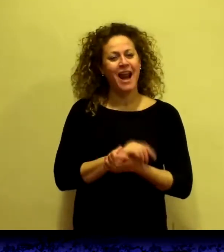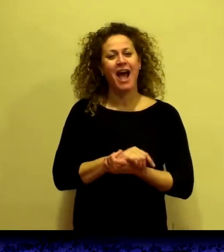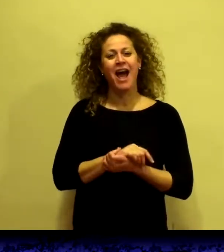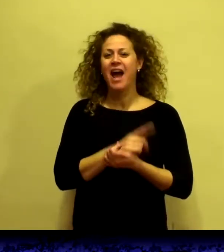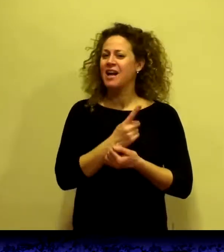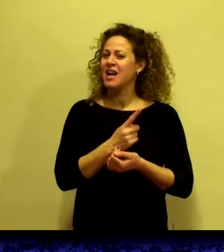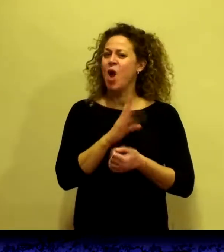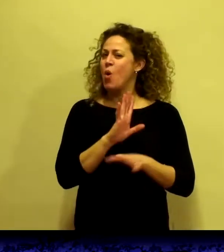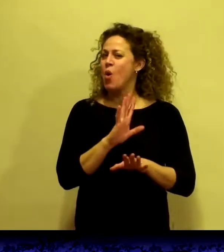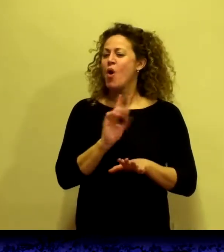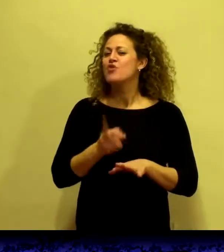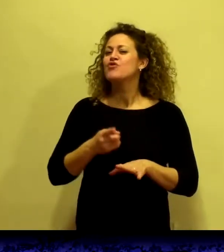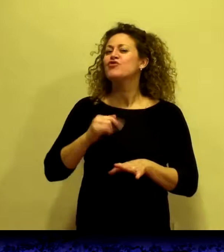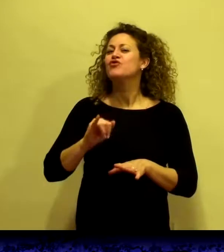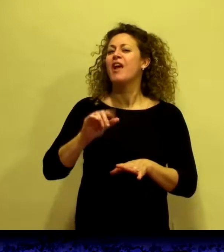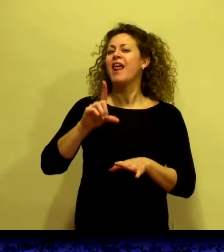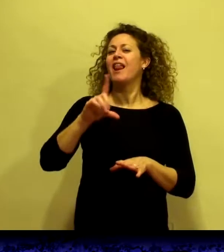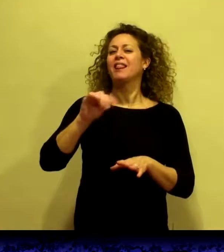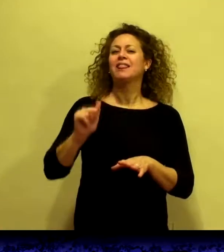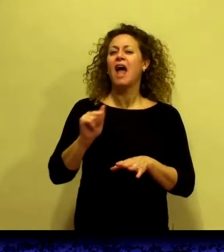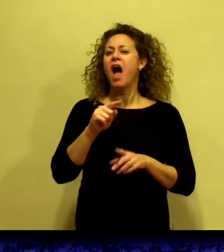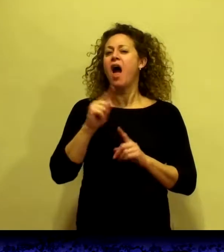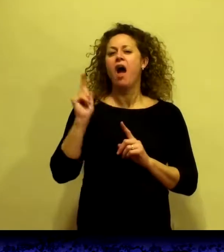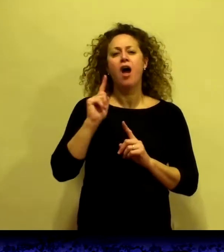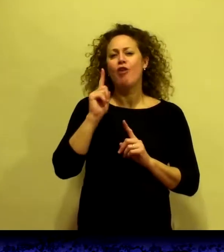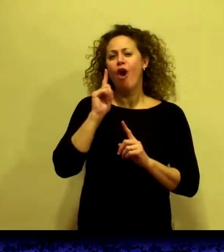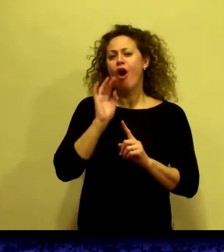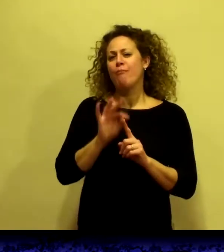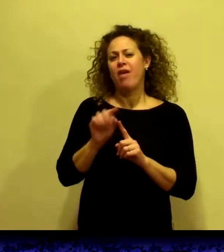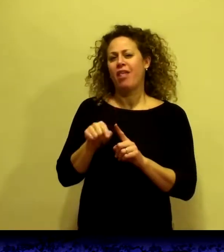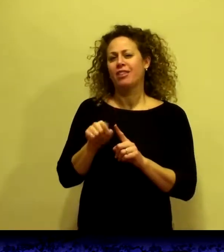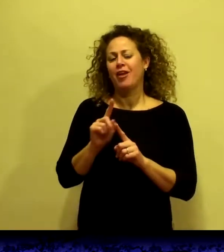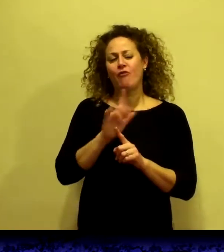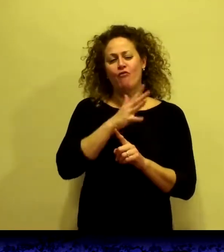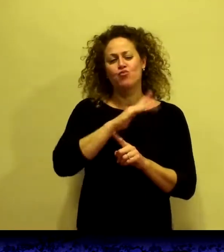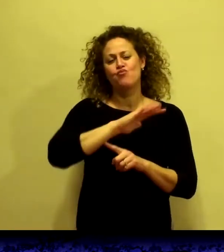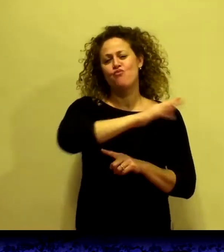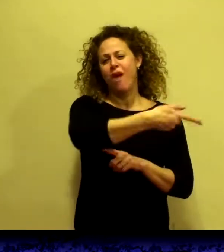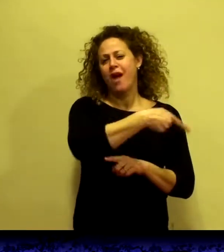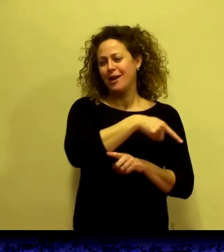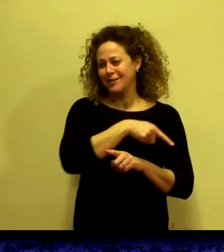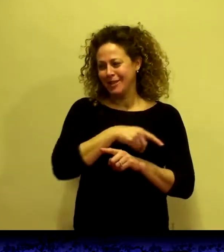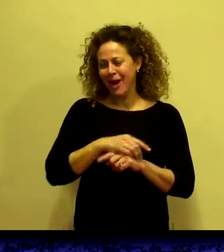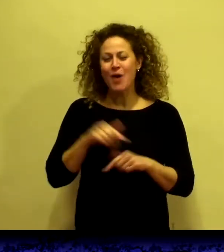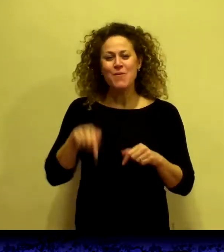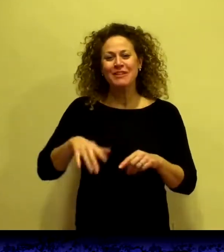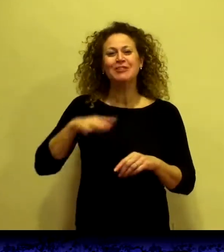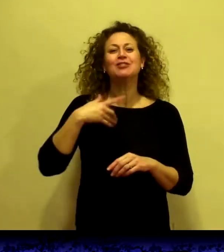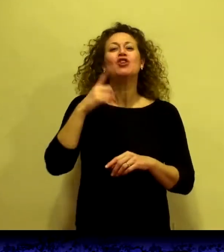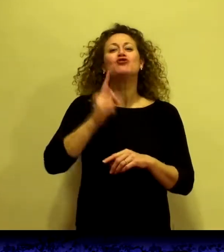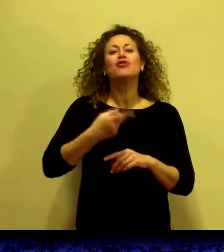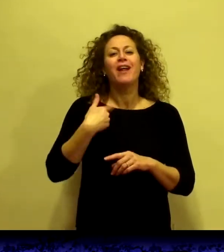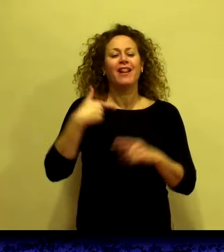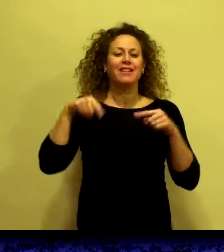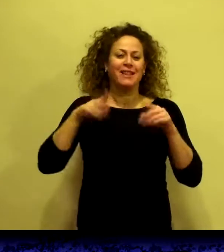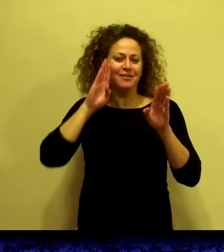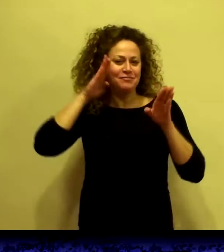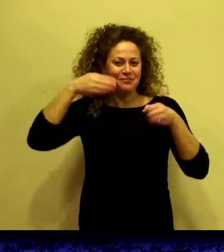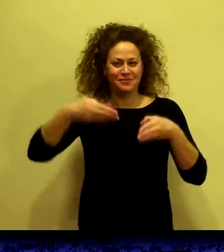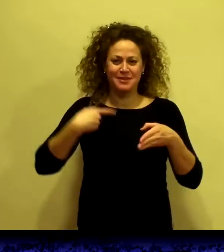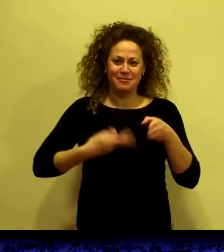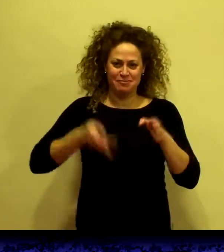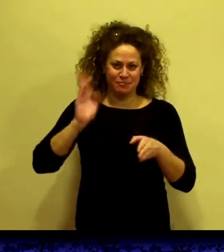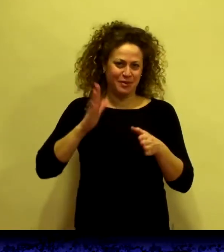È un'altra Gilda. Già, non è... È la Gilda Plus. Un pacchetto sbloccabile dopo